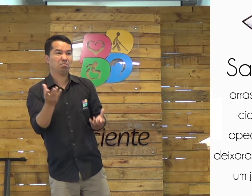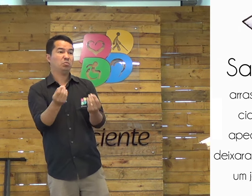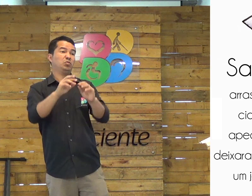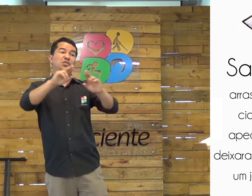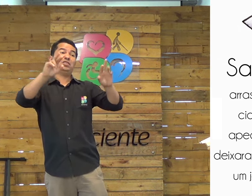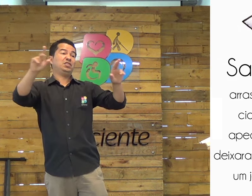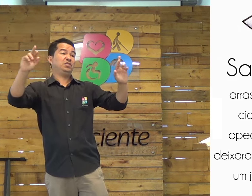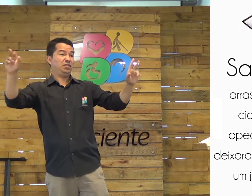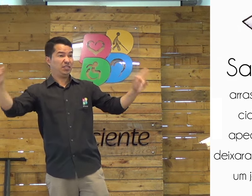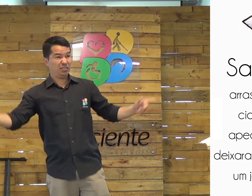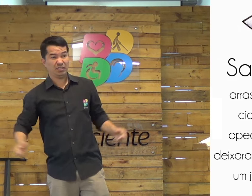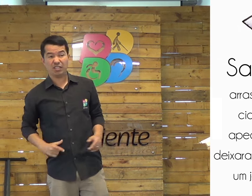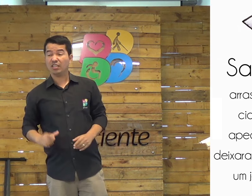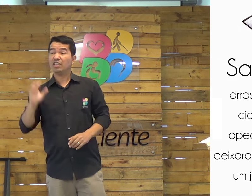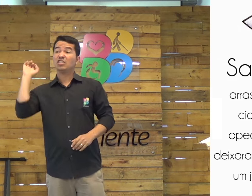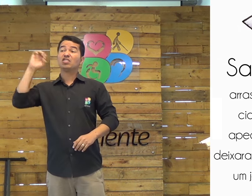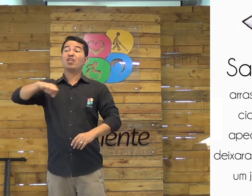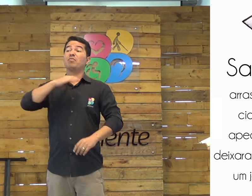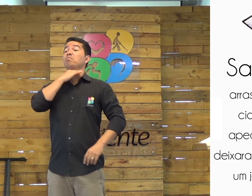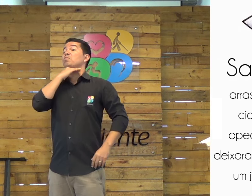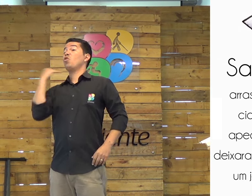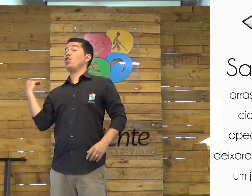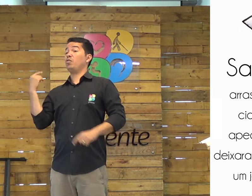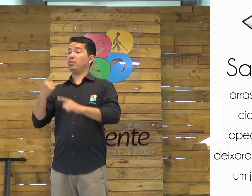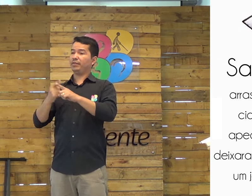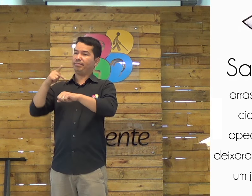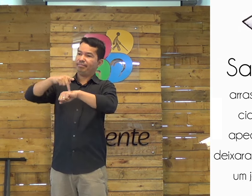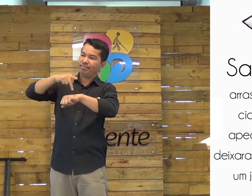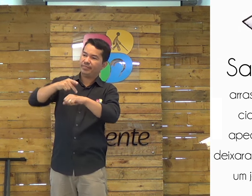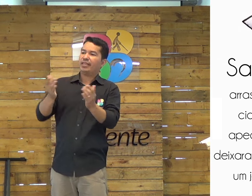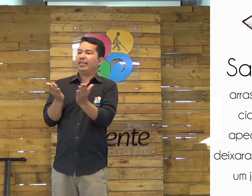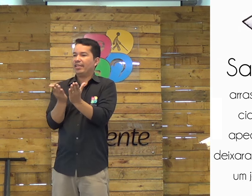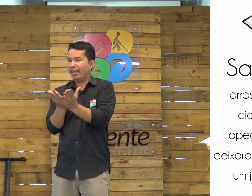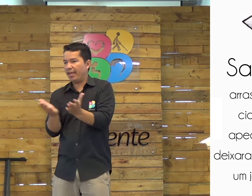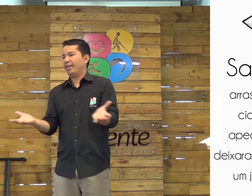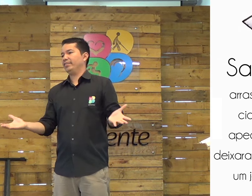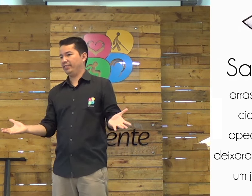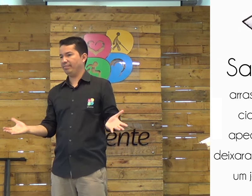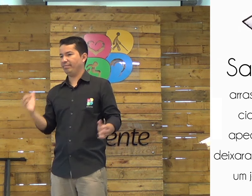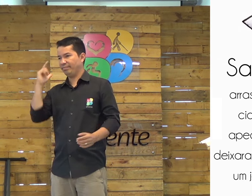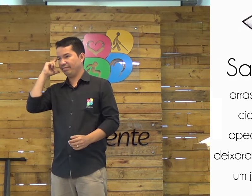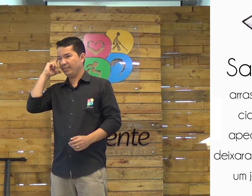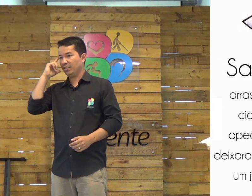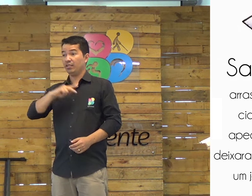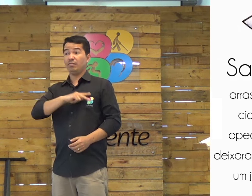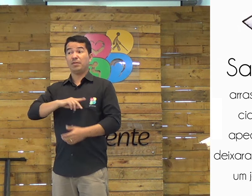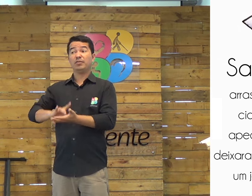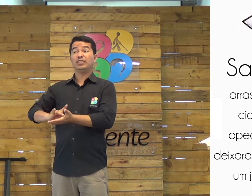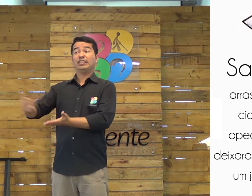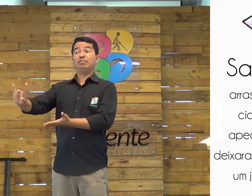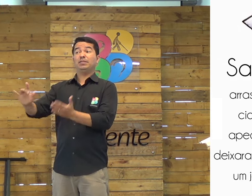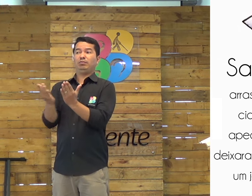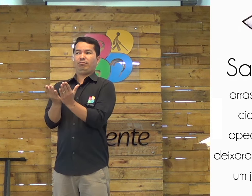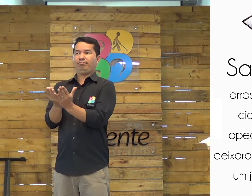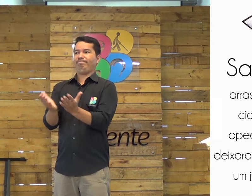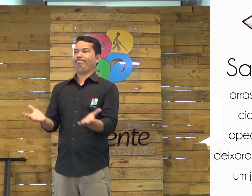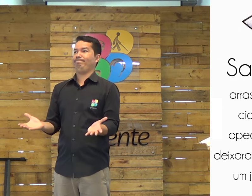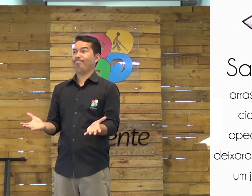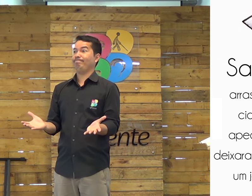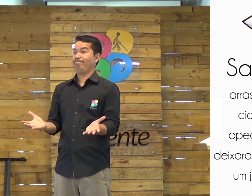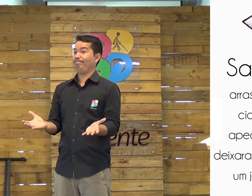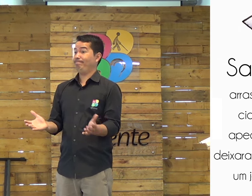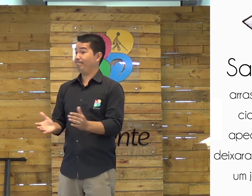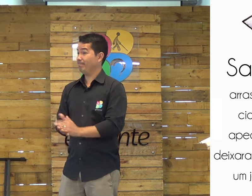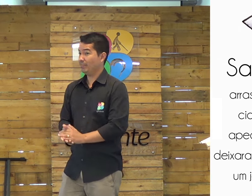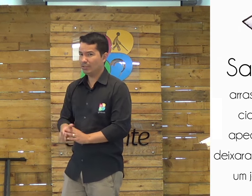outras pessoas também, outros cristãos. Ele era inimigo. Estevão morreu porque foi apedrejado, porque ele era cristão.